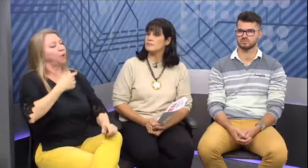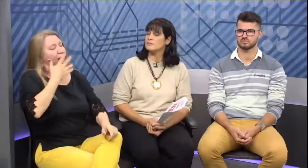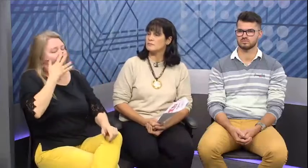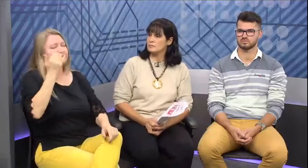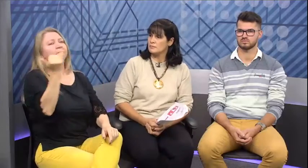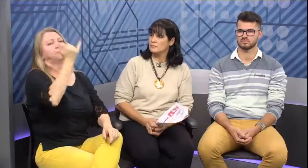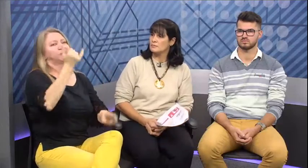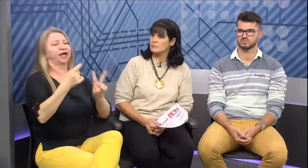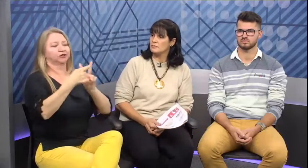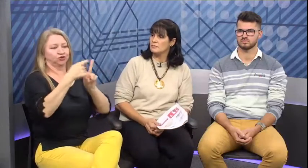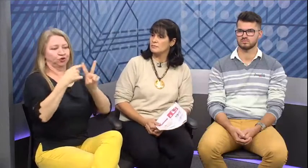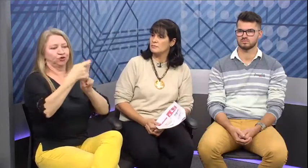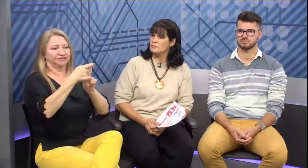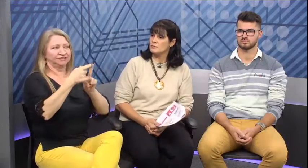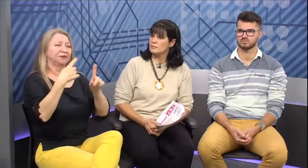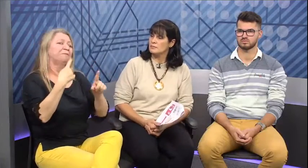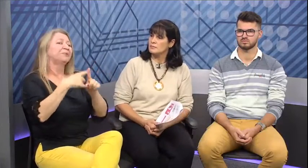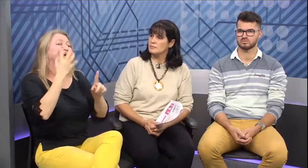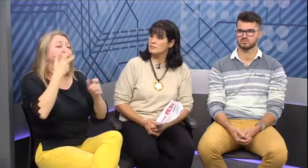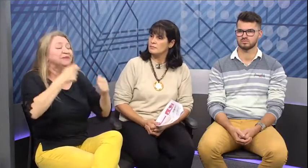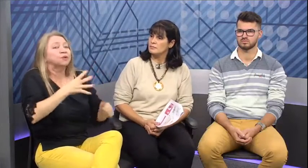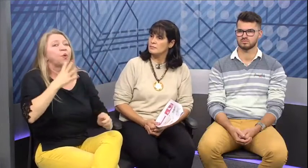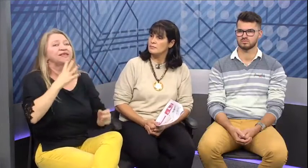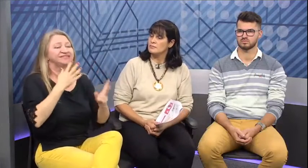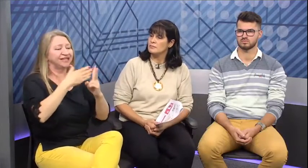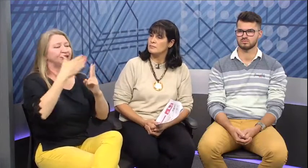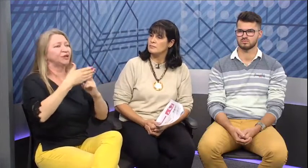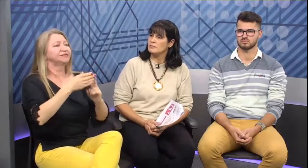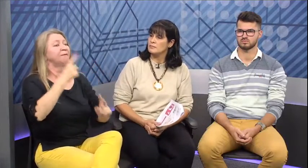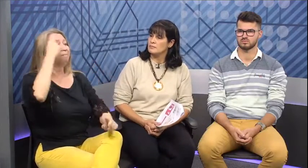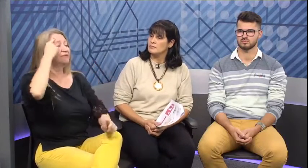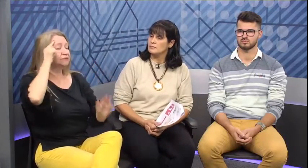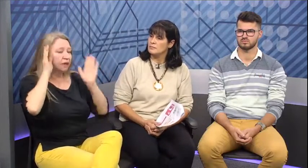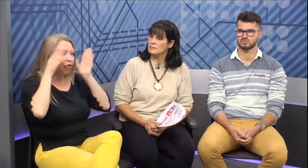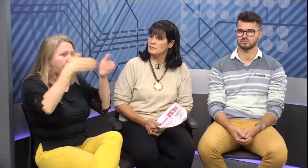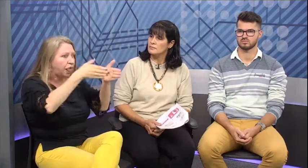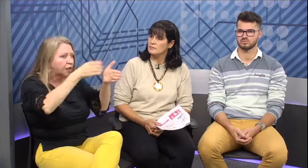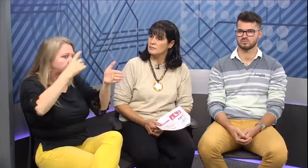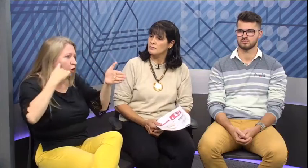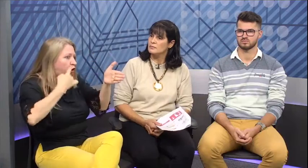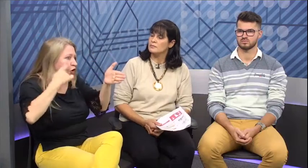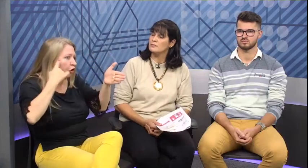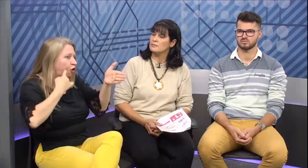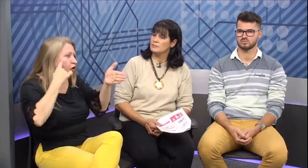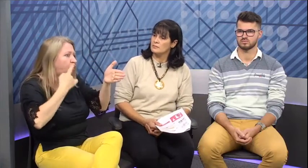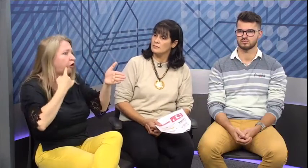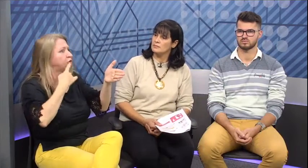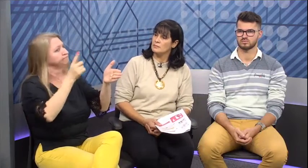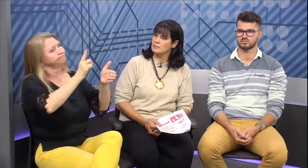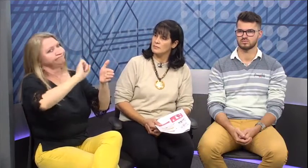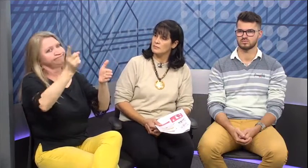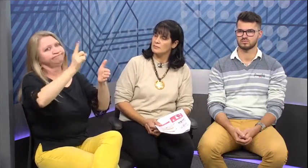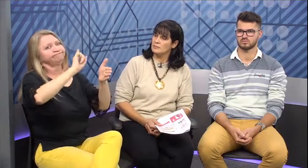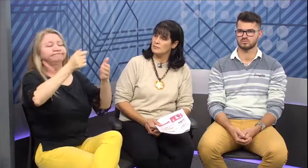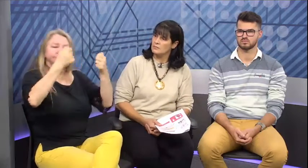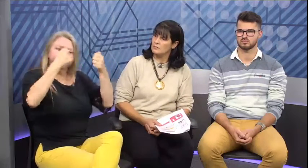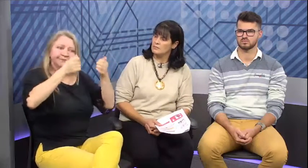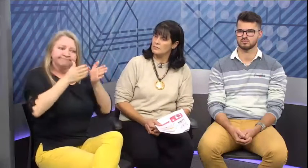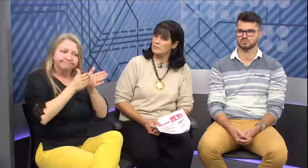com a literatura normal. Então, eu acho que é importante que ele conheça as duas versões, né? Porque se ele pensar, é só história de surdo,